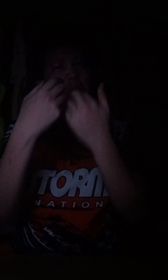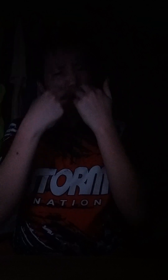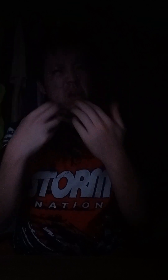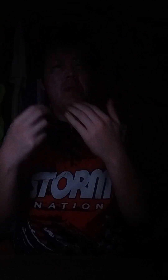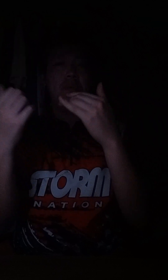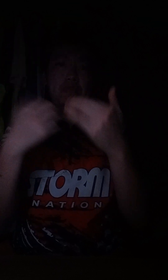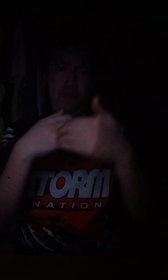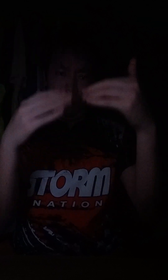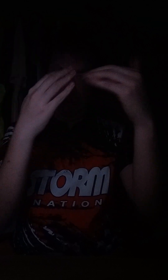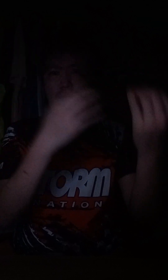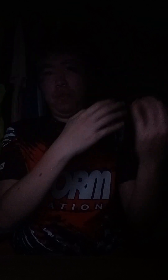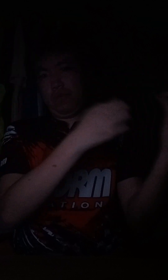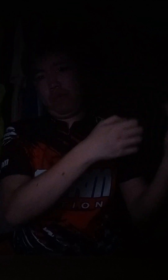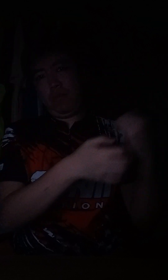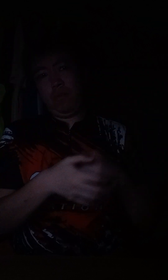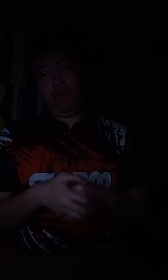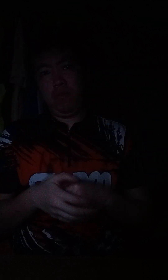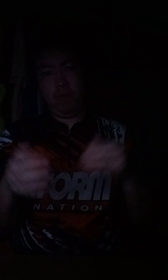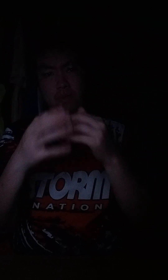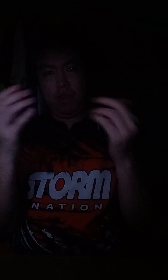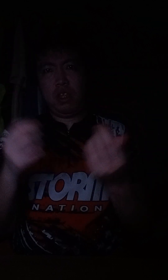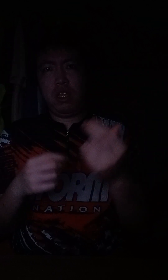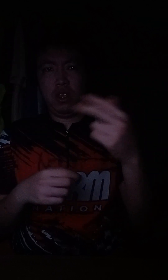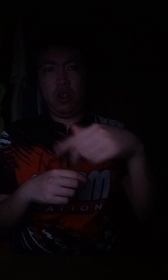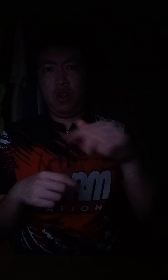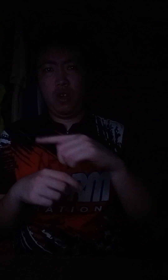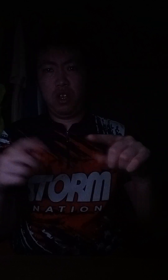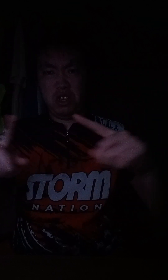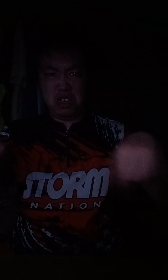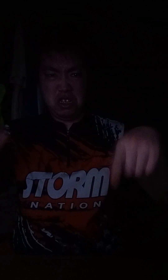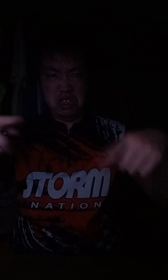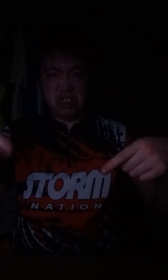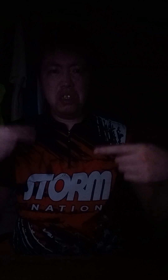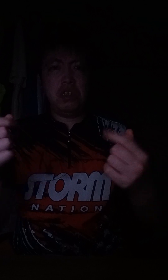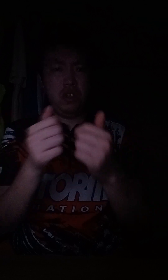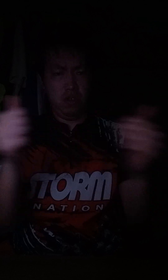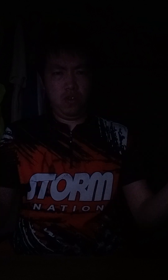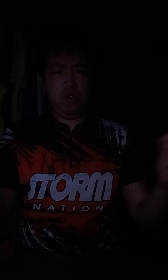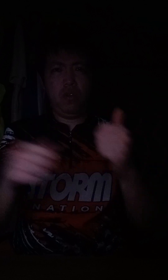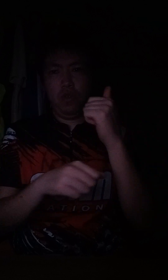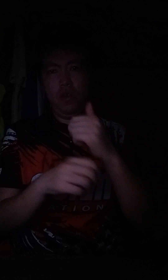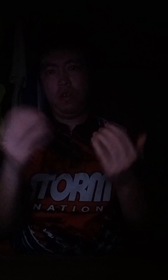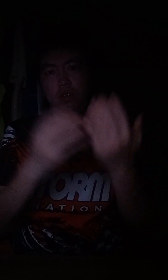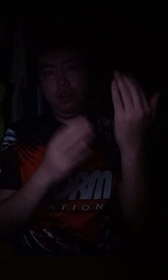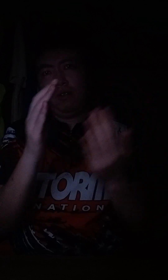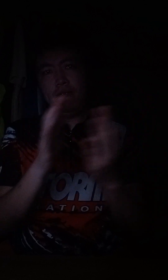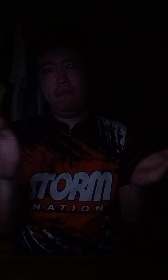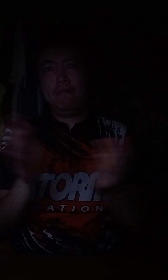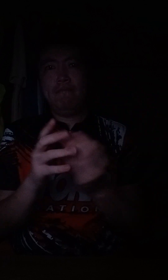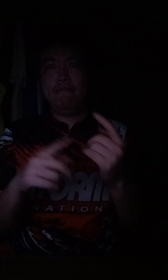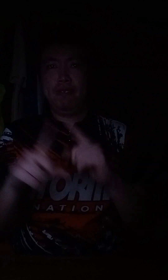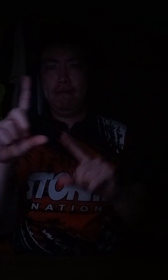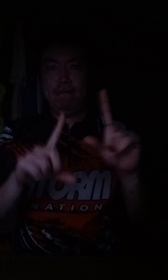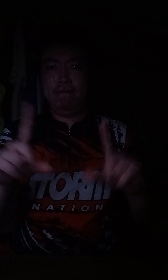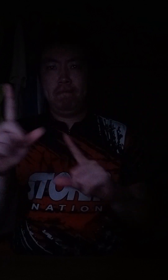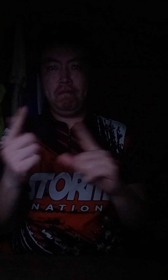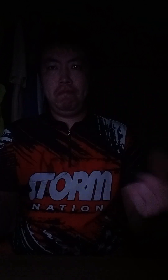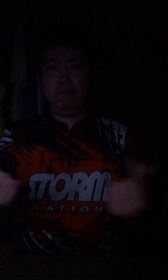옮겨졌습니다. 경찰은 집안에 있던 전동 휠체어에서 불이 시작된 것으로 보고 정확한 원인을 조사하고 있습니다.